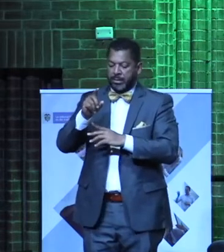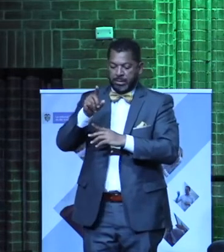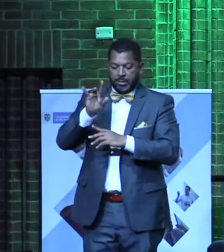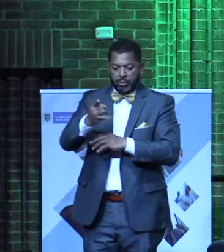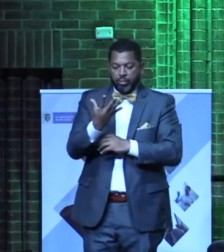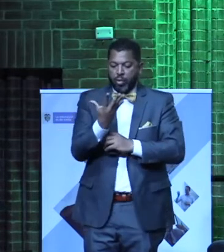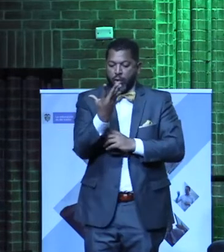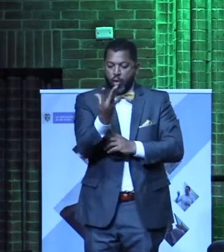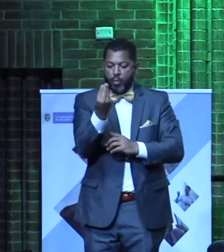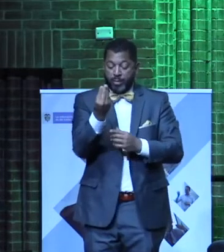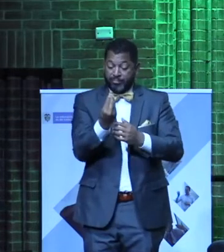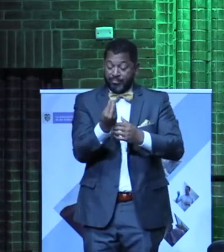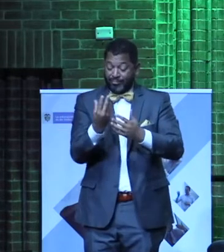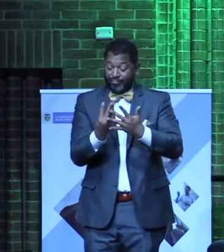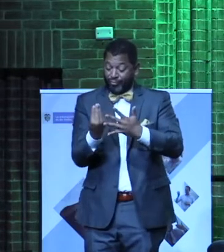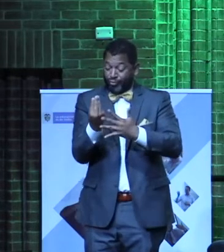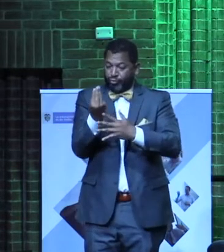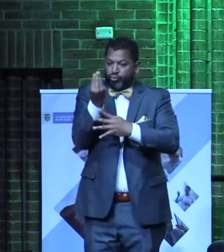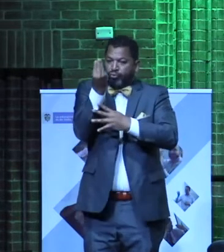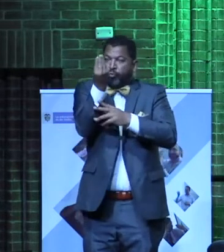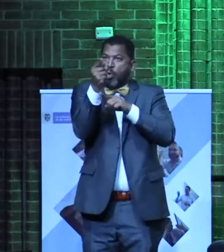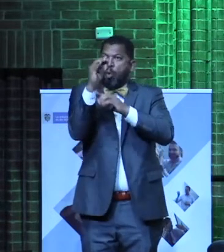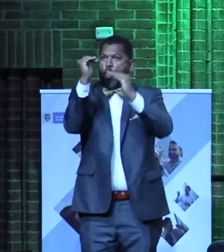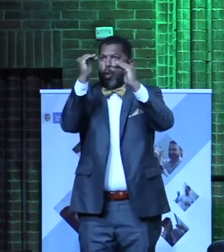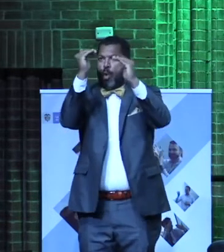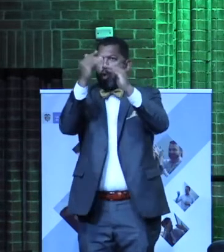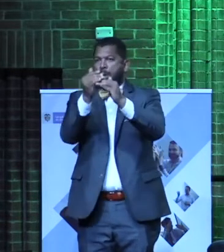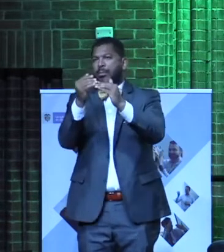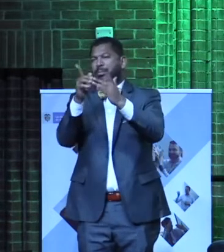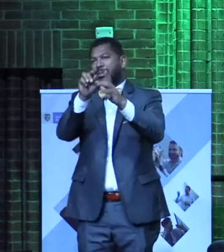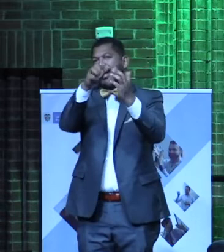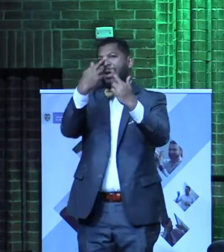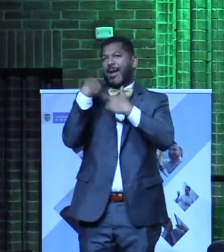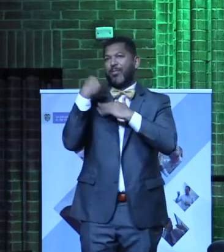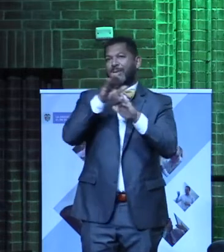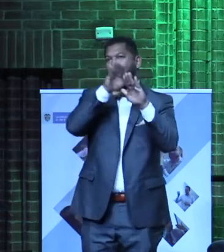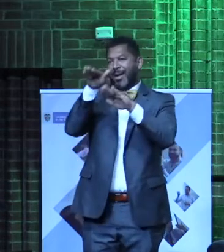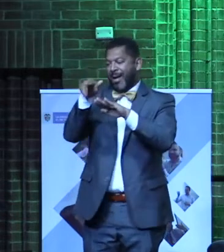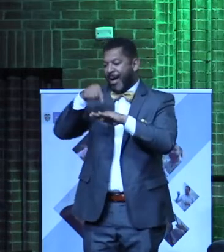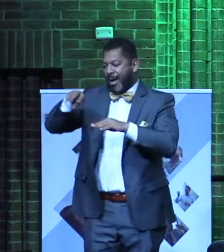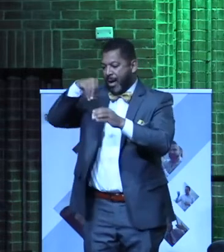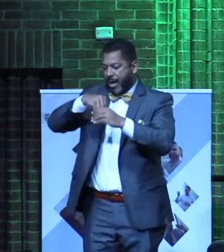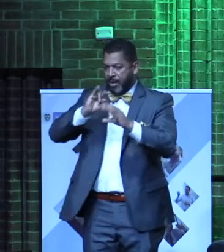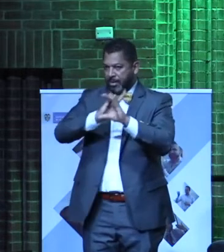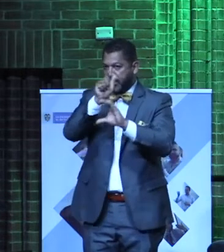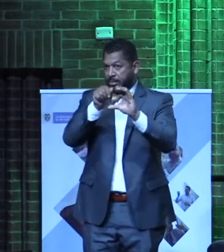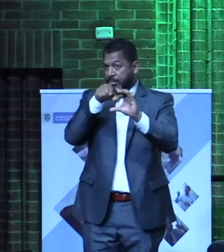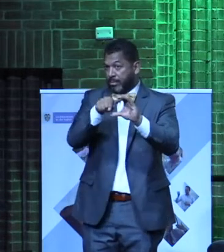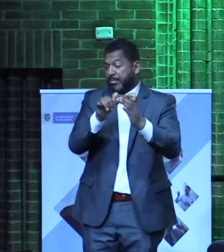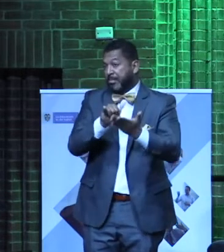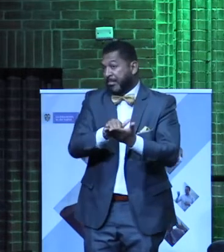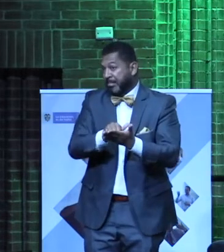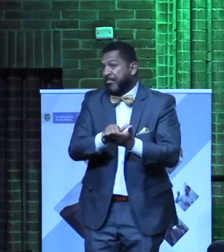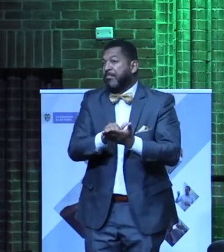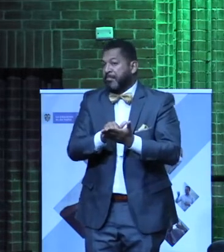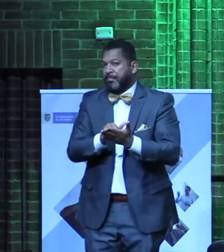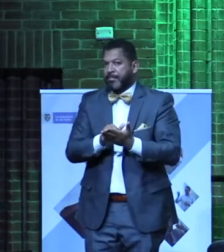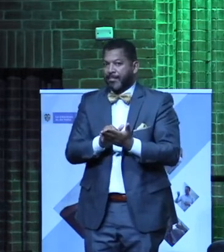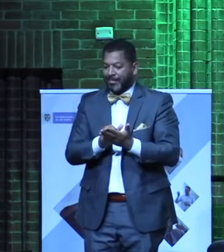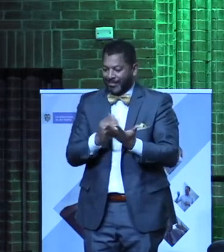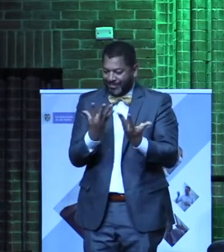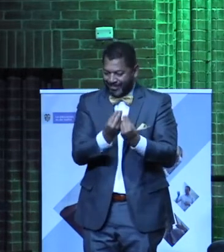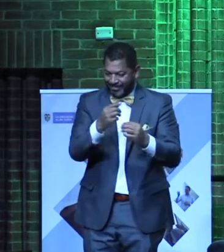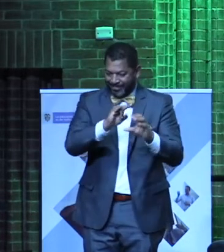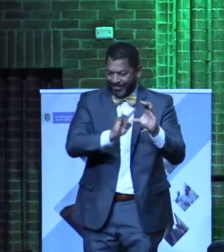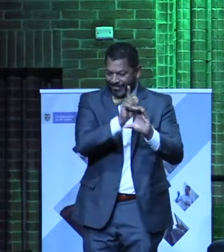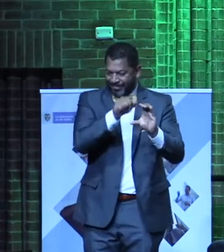un grupo élite que queremos que vaya replicando al interno de la entidad, pero a su vez también para nosotros es